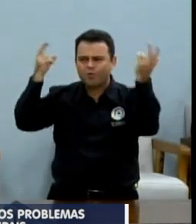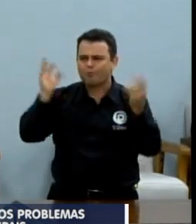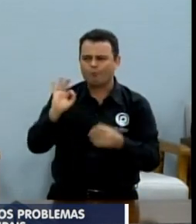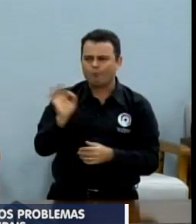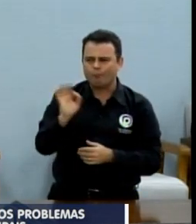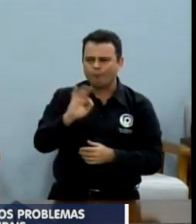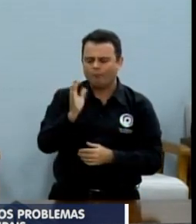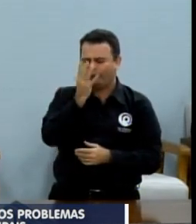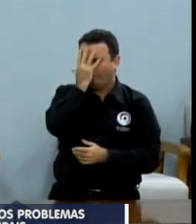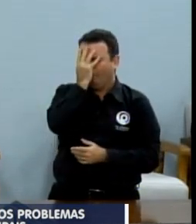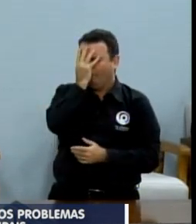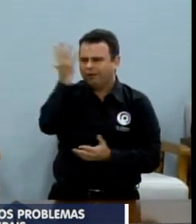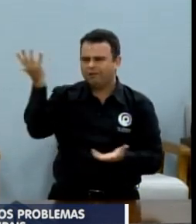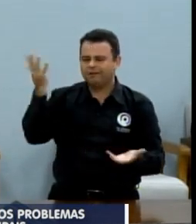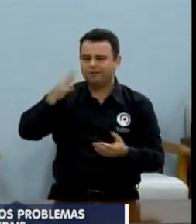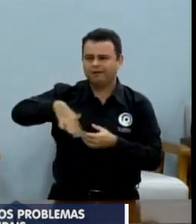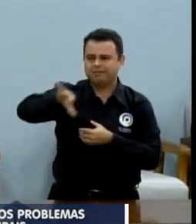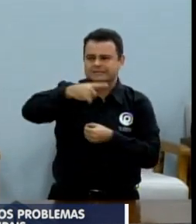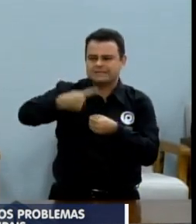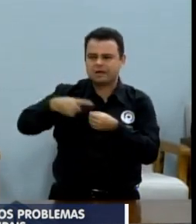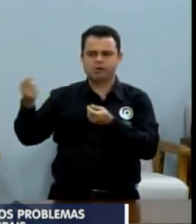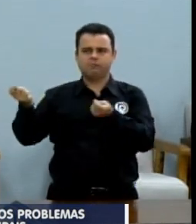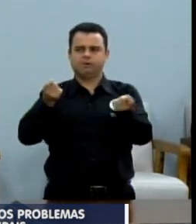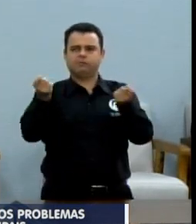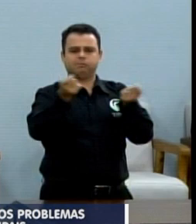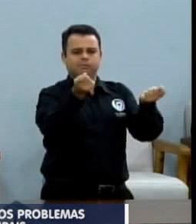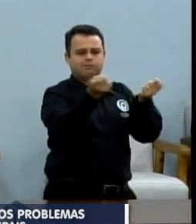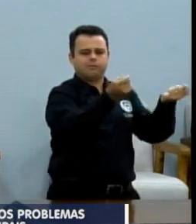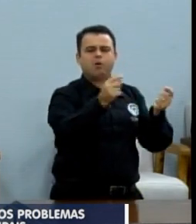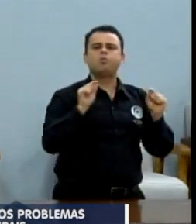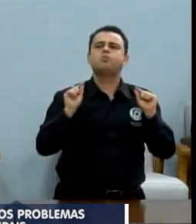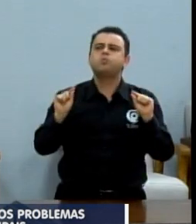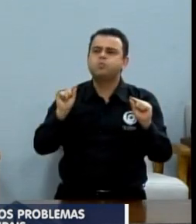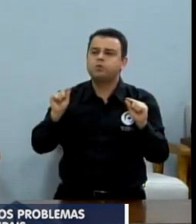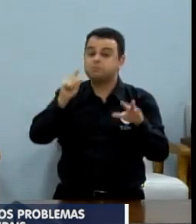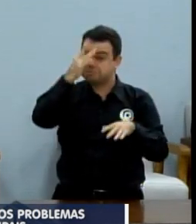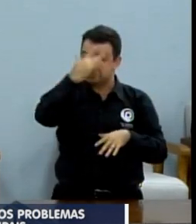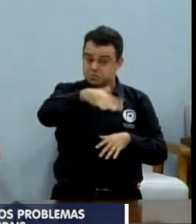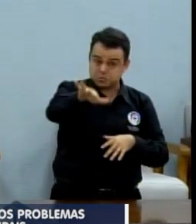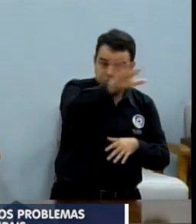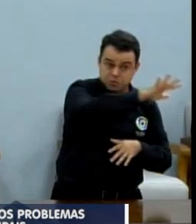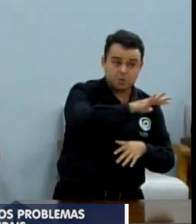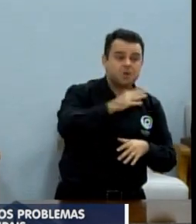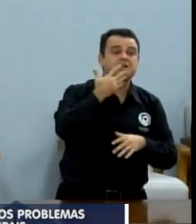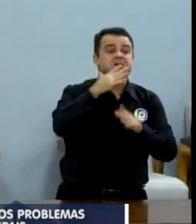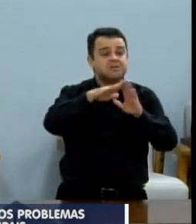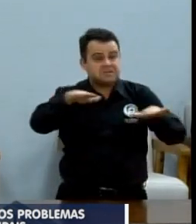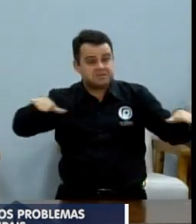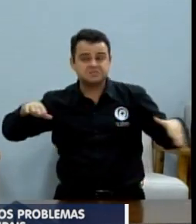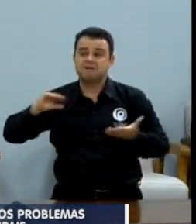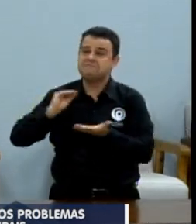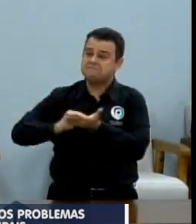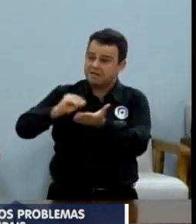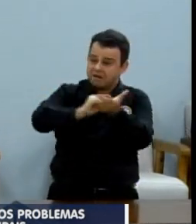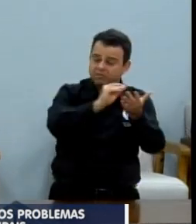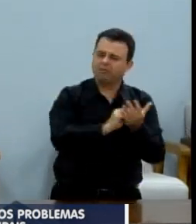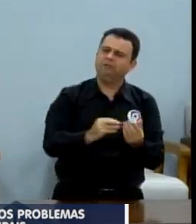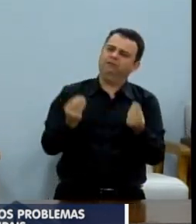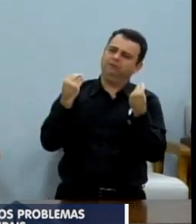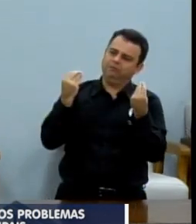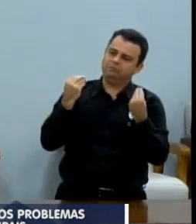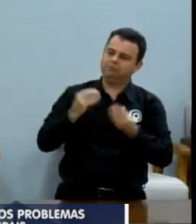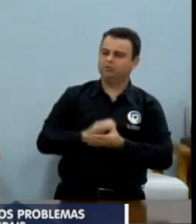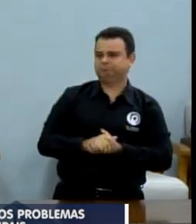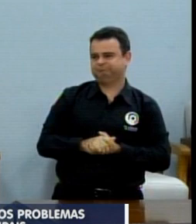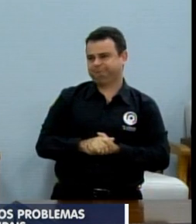de ser prefeito de uma cidade em que está submetendo a comunidade as crianças a essa situação aí